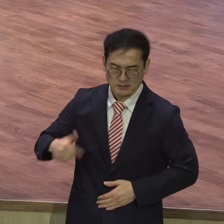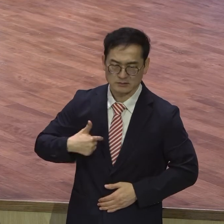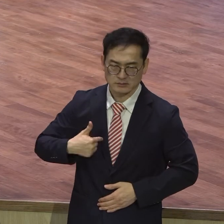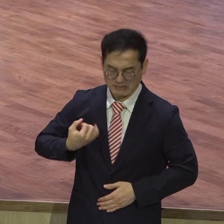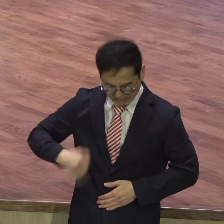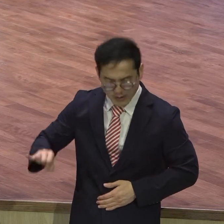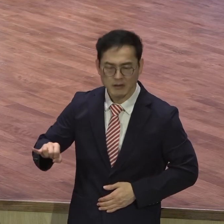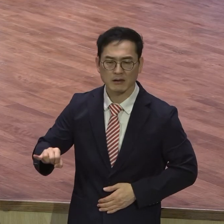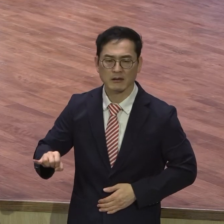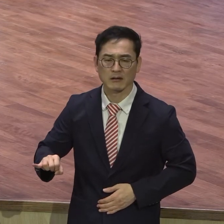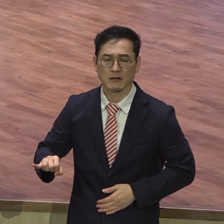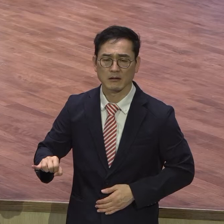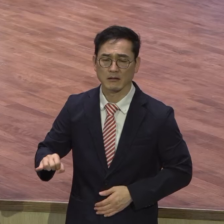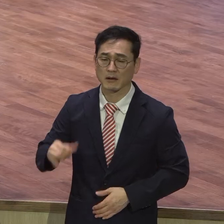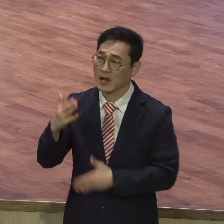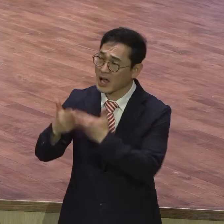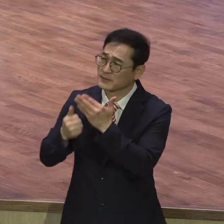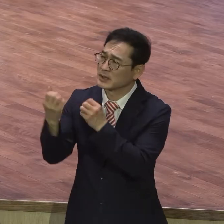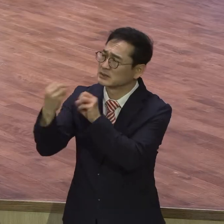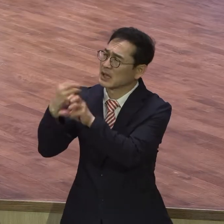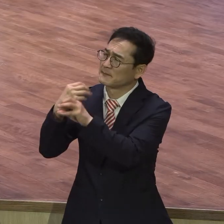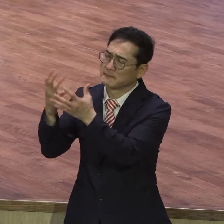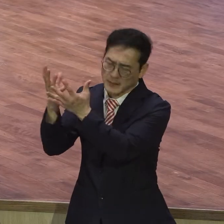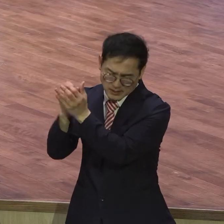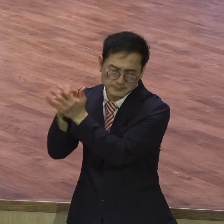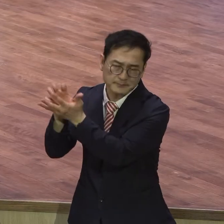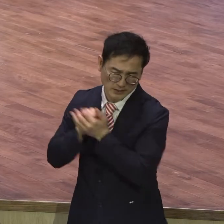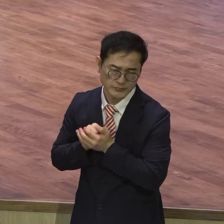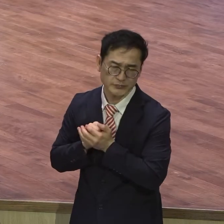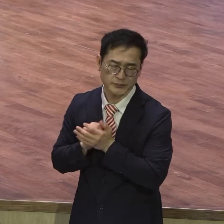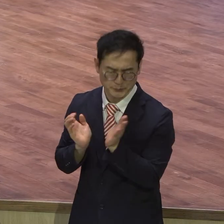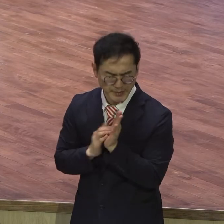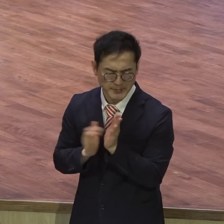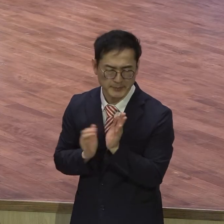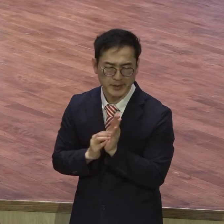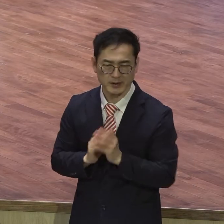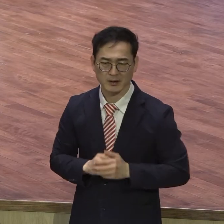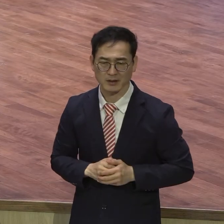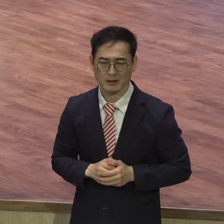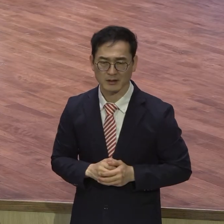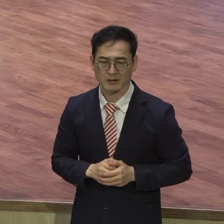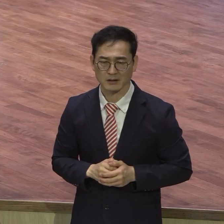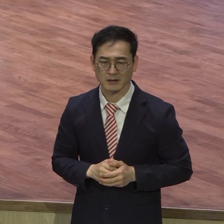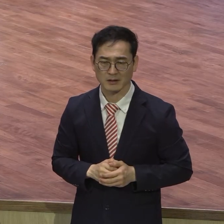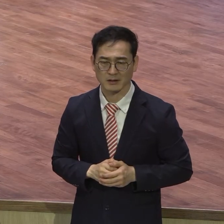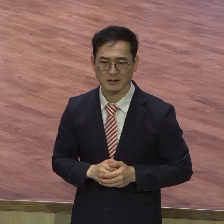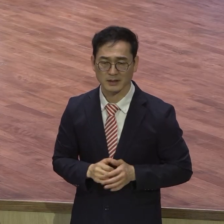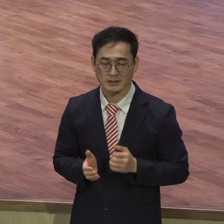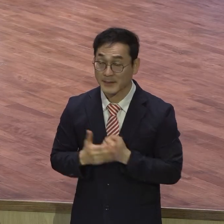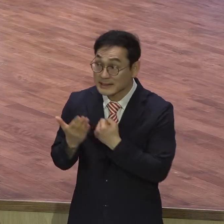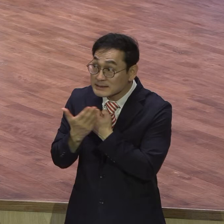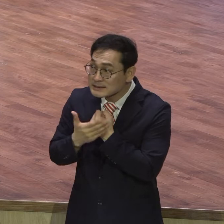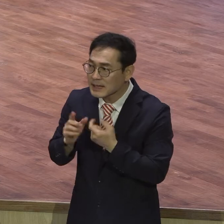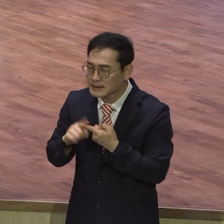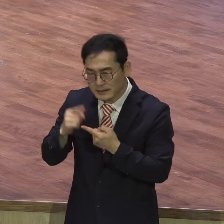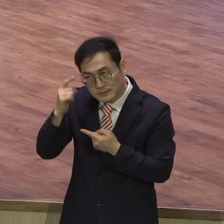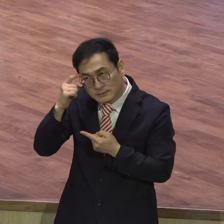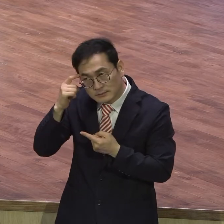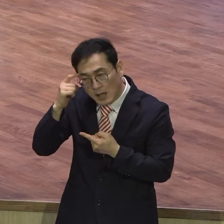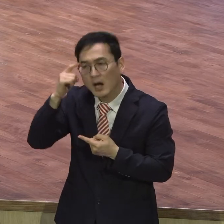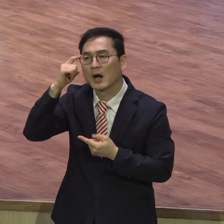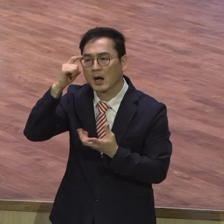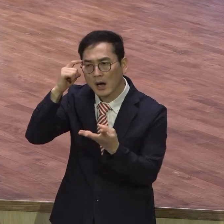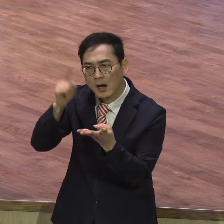받은 사람들 그래서 이 열정 가지고 삶의 현장에서 생명살리일에 최고로 수임받는 절대